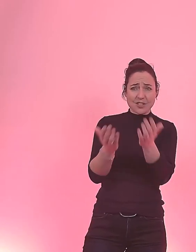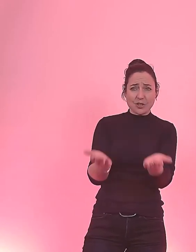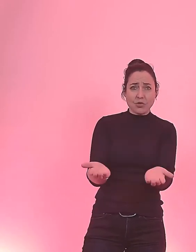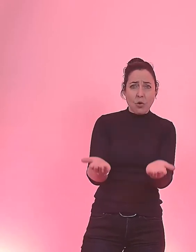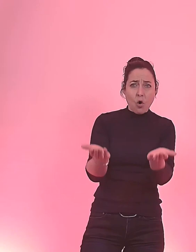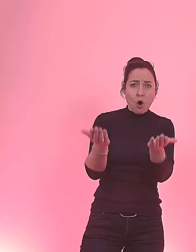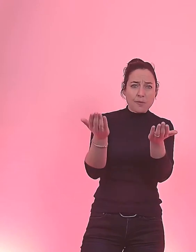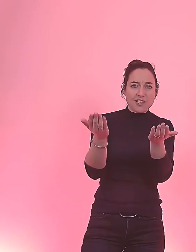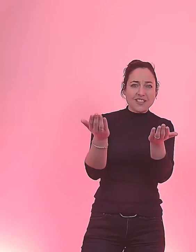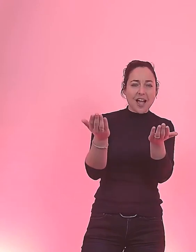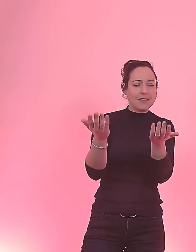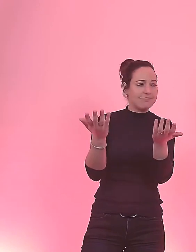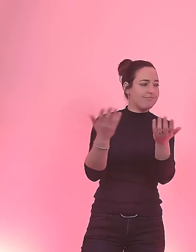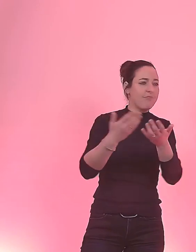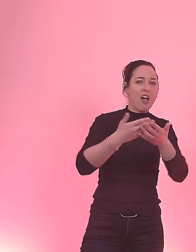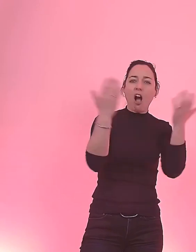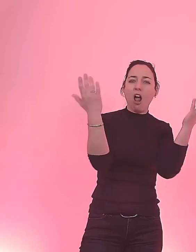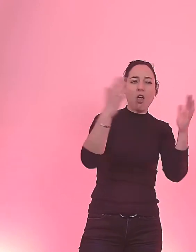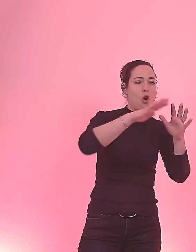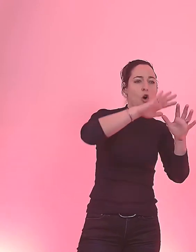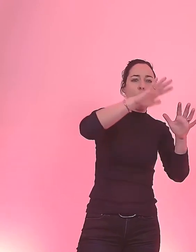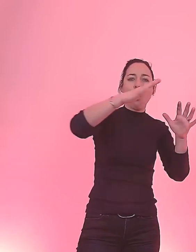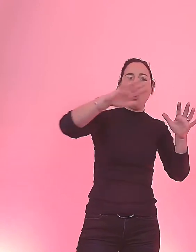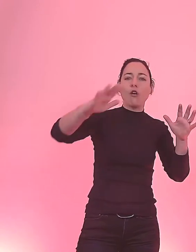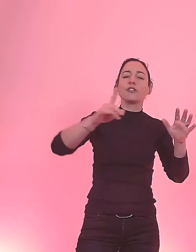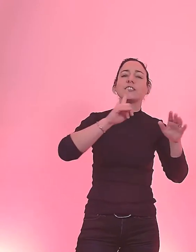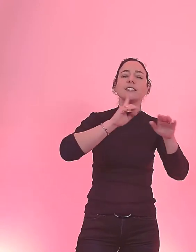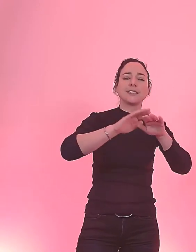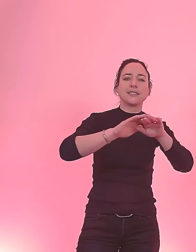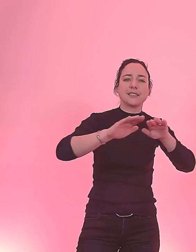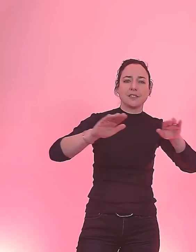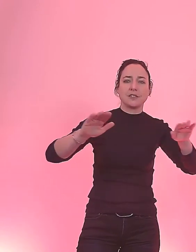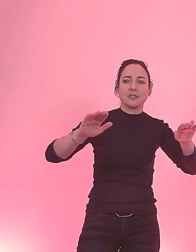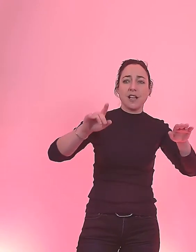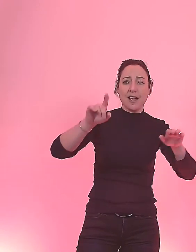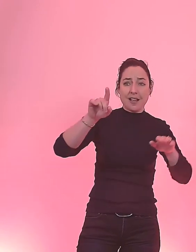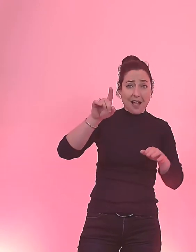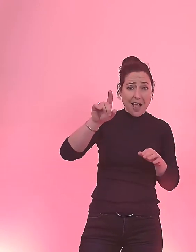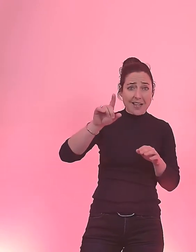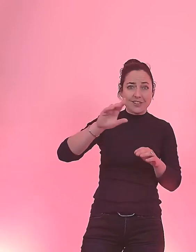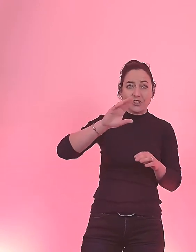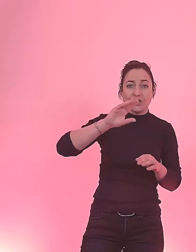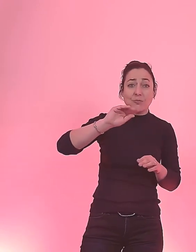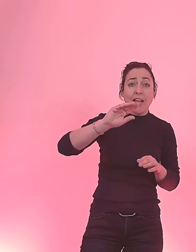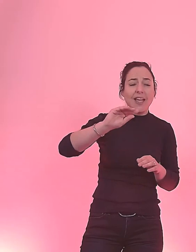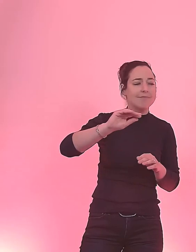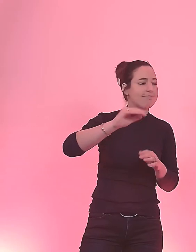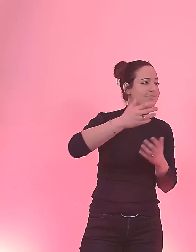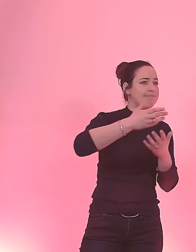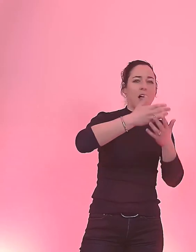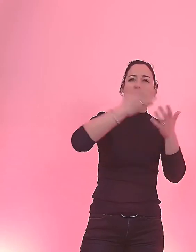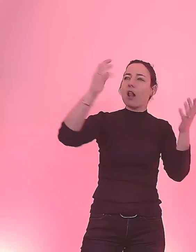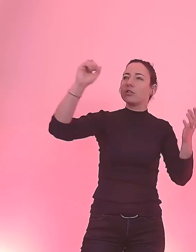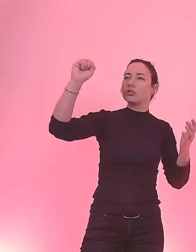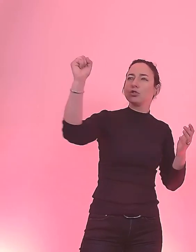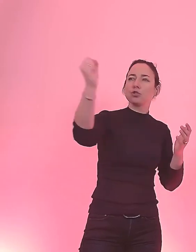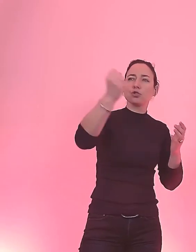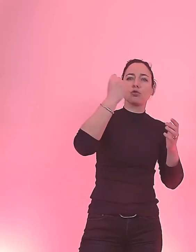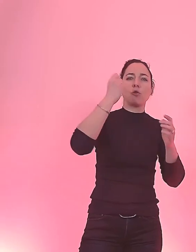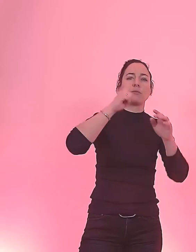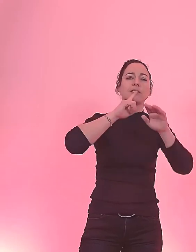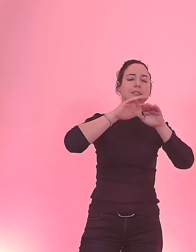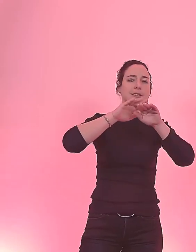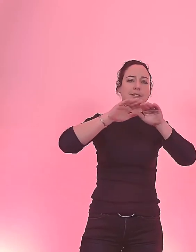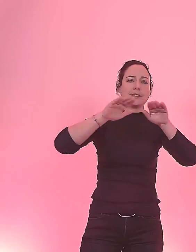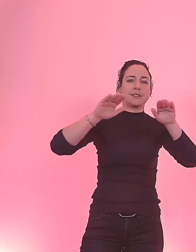de golven moeten gaan liggen als hij spreekt zal elke storm moeten zwijgen jezus